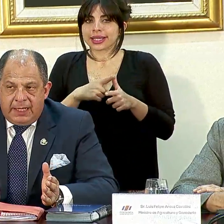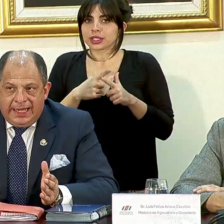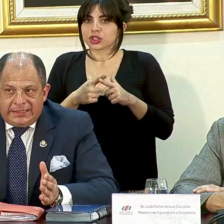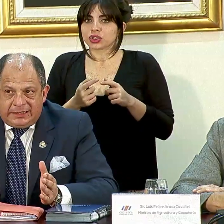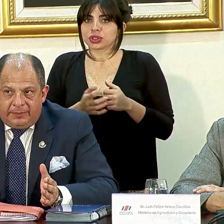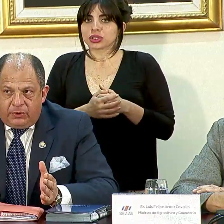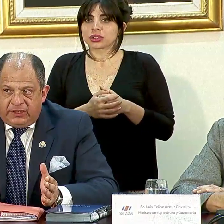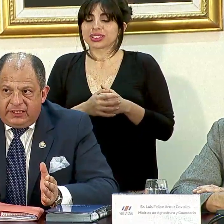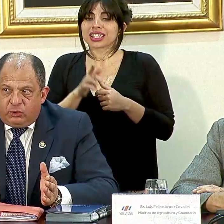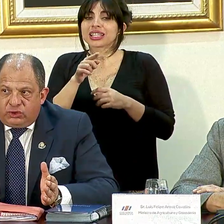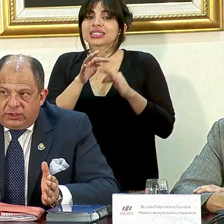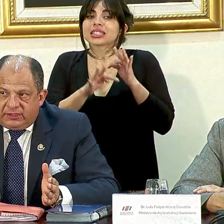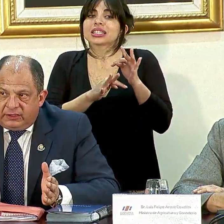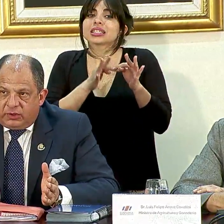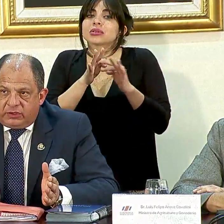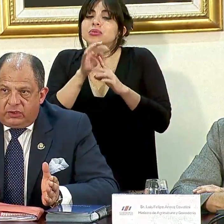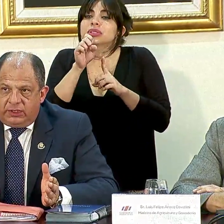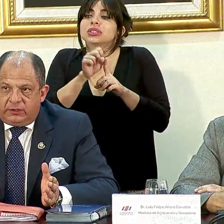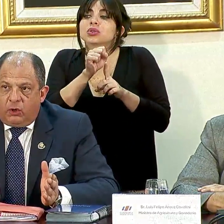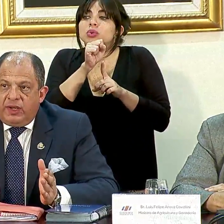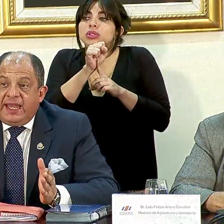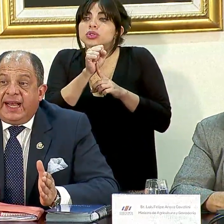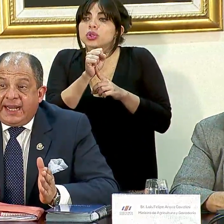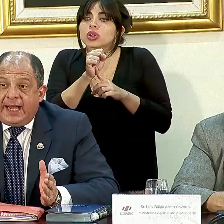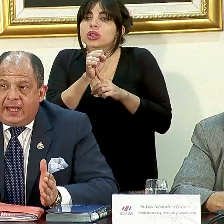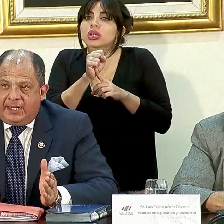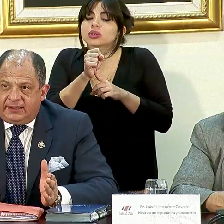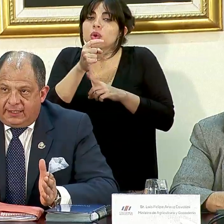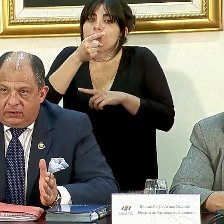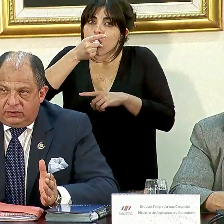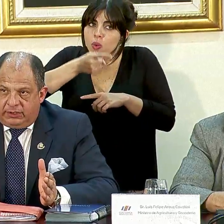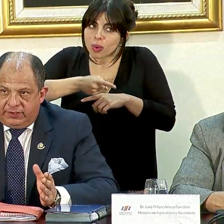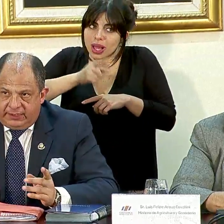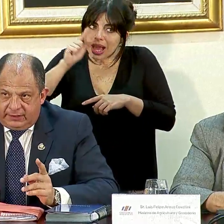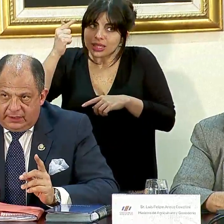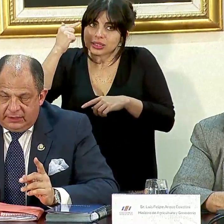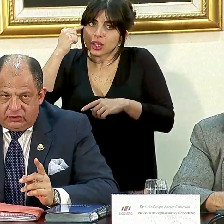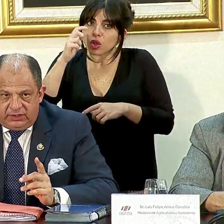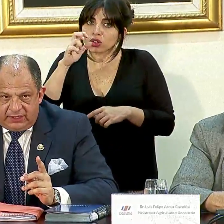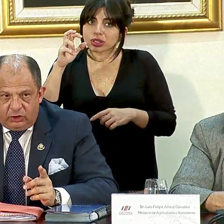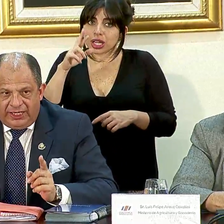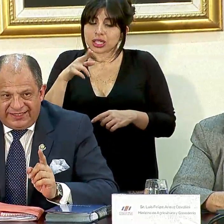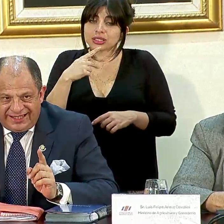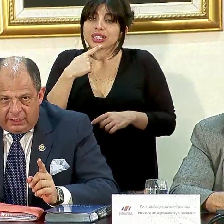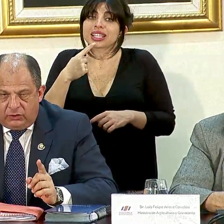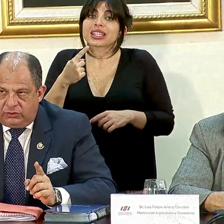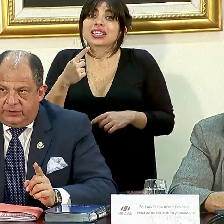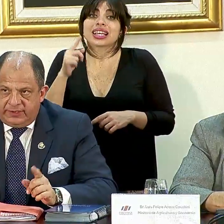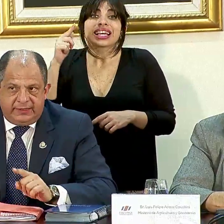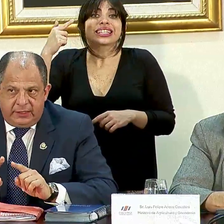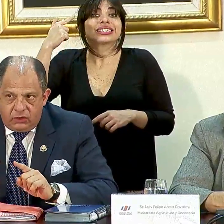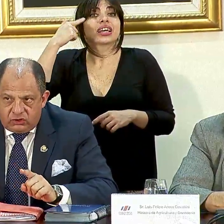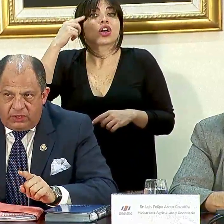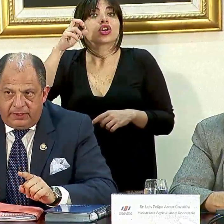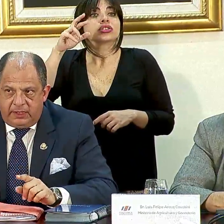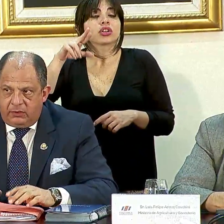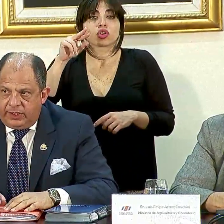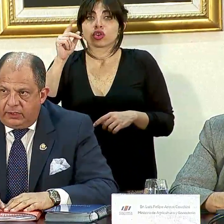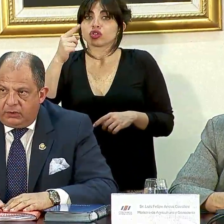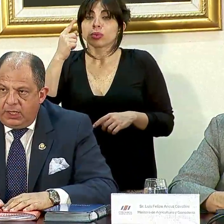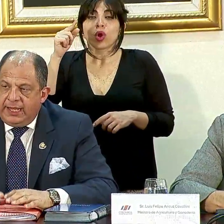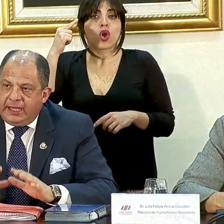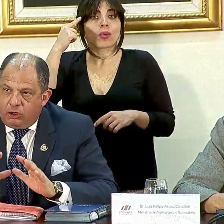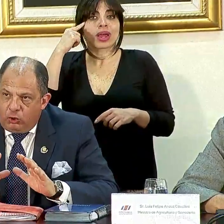Entonces, este tipo de situaciones obligará al Estado costarricense, y estoy diciendo Estado costarricense, no solamente